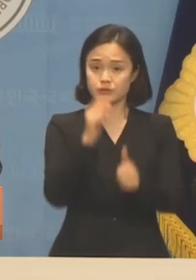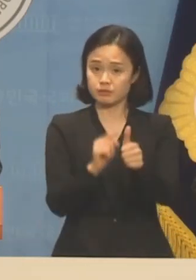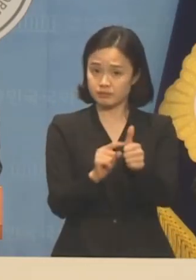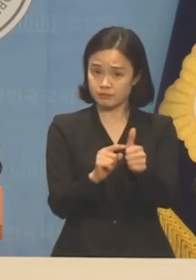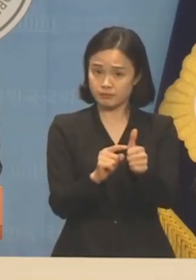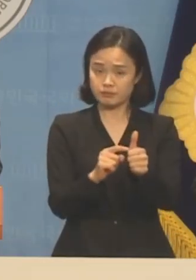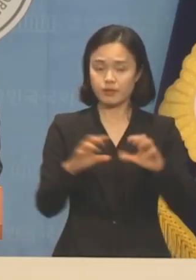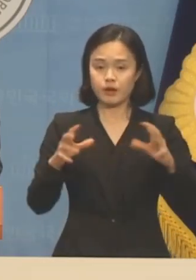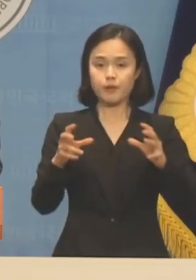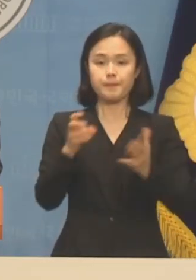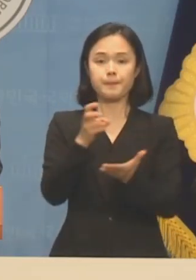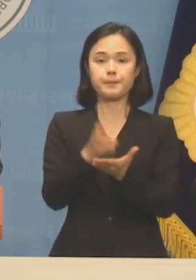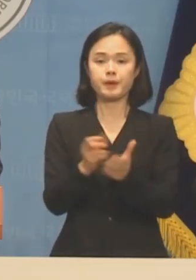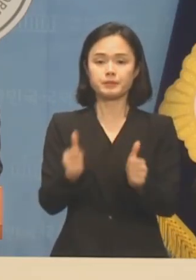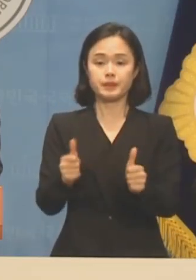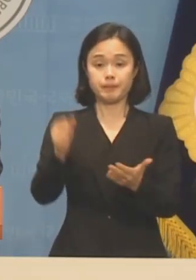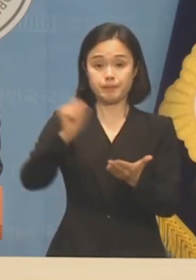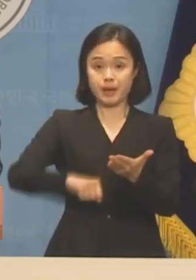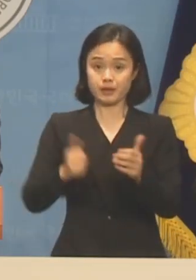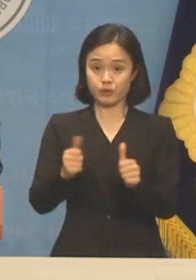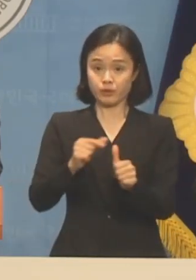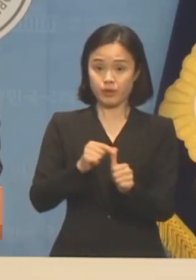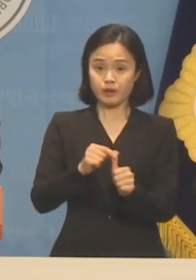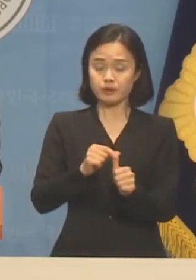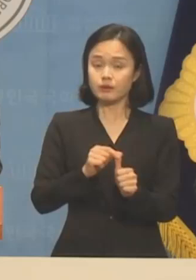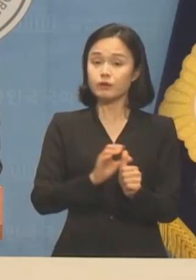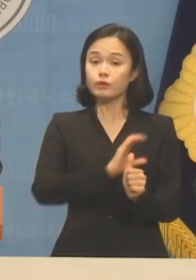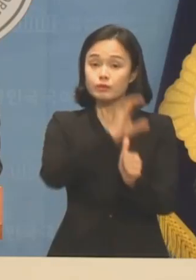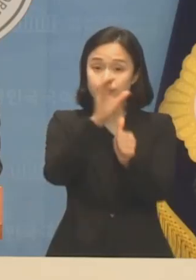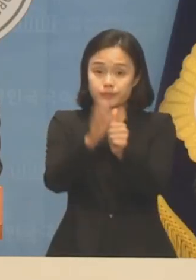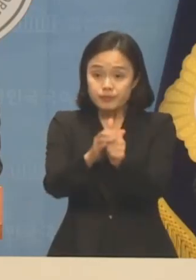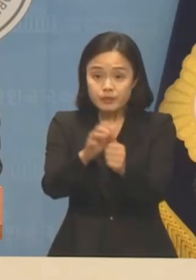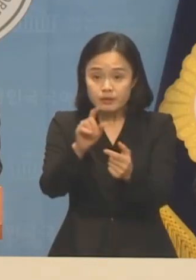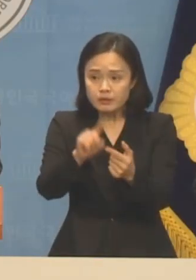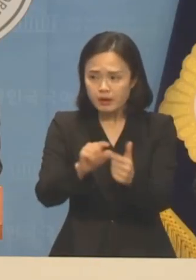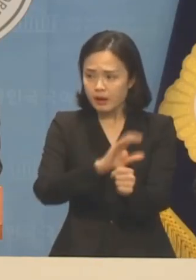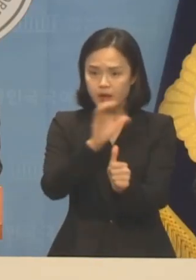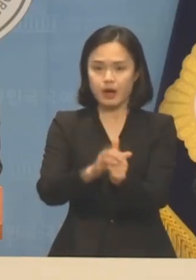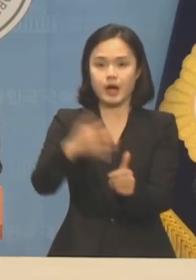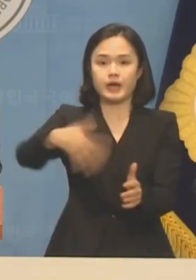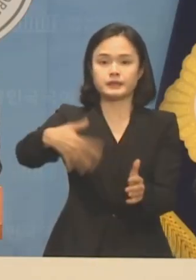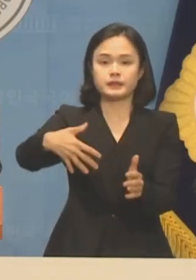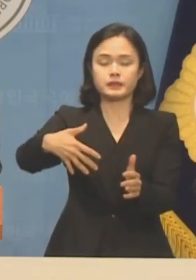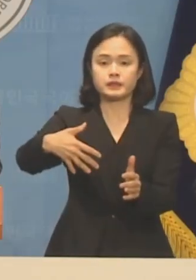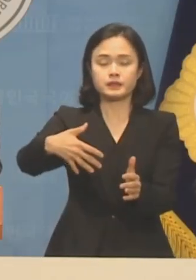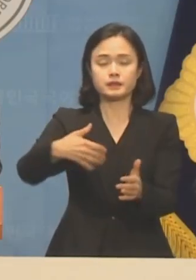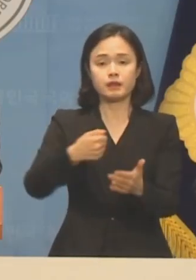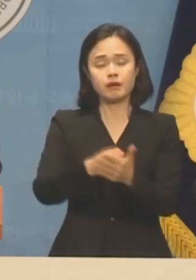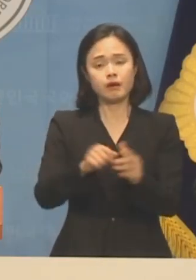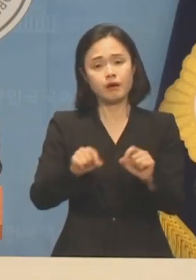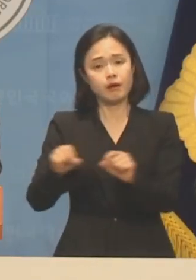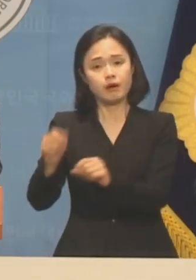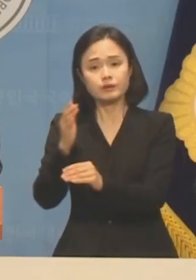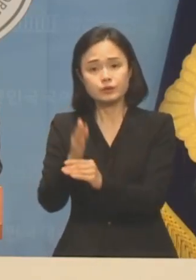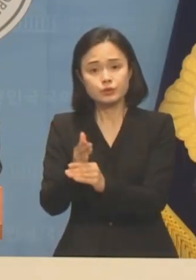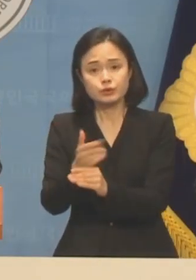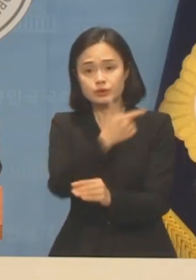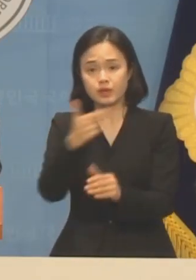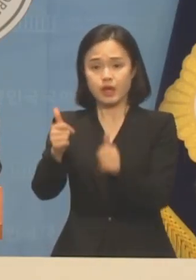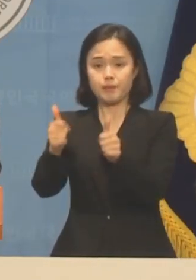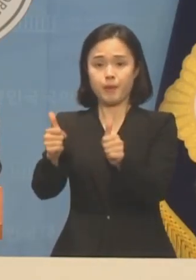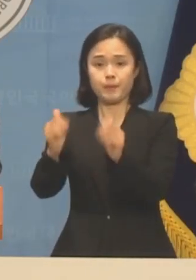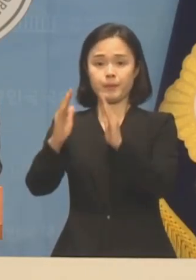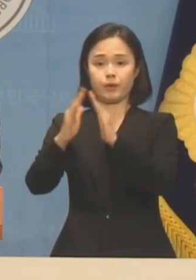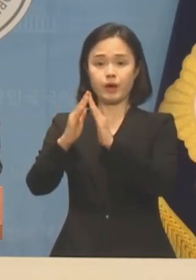헌법재판관 후보자 40여 개에 대한 임명을 하지 않고 있고 국회에서 임명 동의한 대법관 후보자